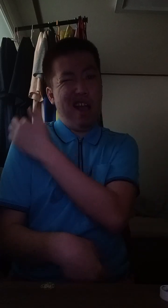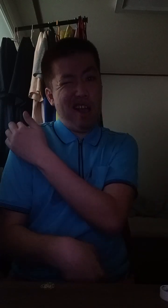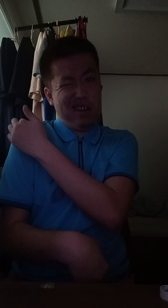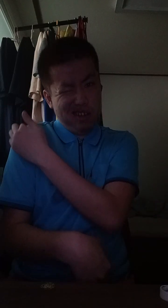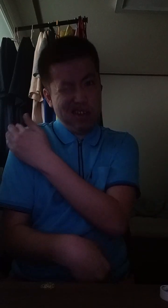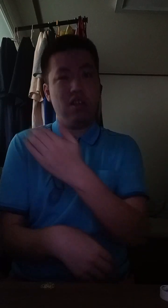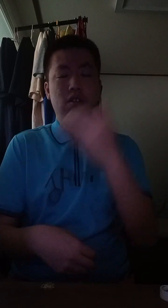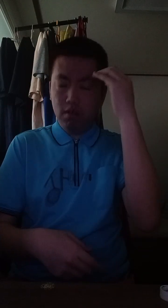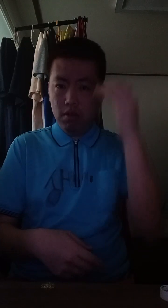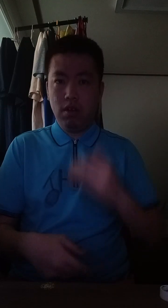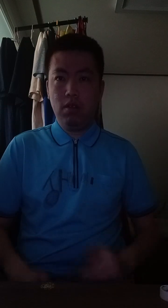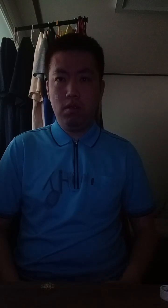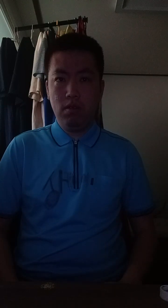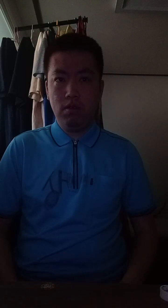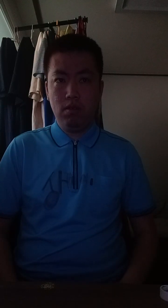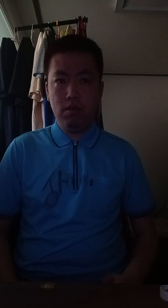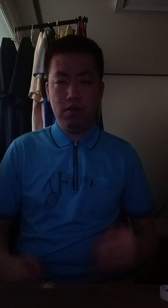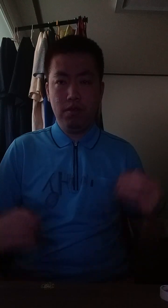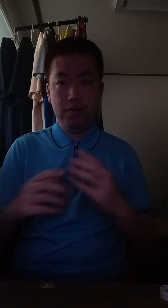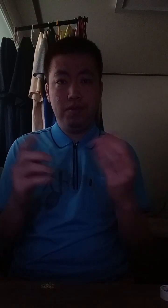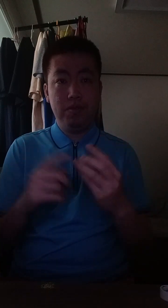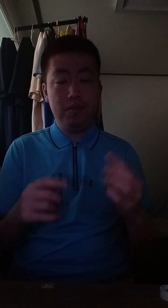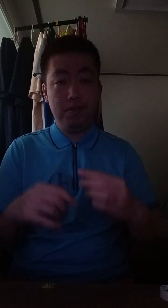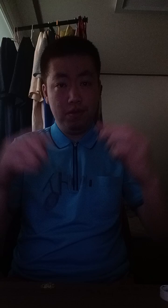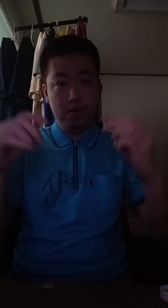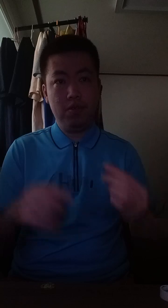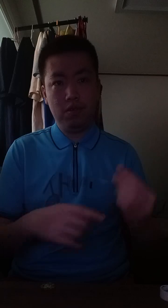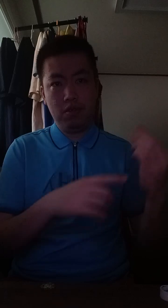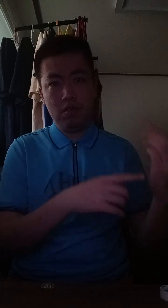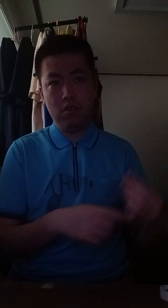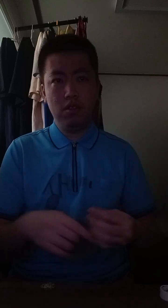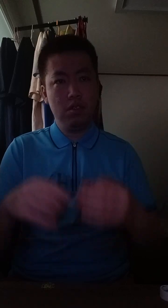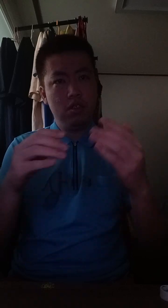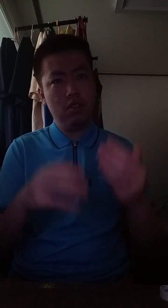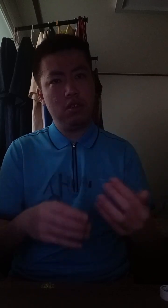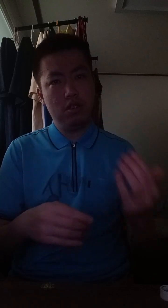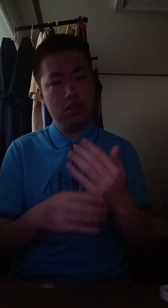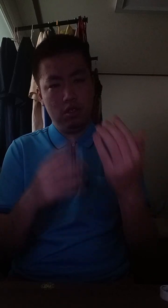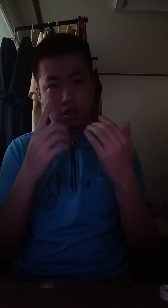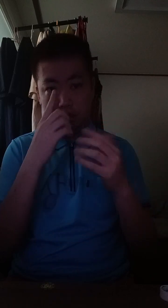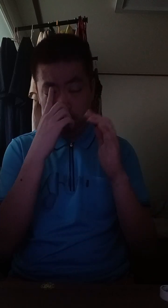사고가 발생했습니다. 다행히 아이는 다른 승객들 도움으로 무사히 구조됐습니다.